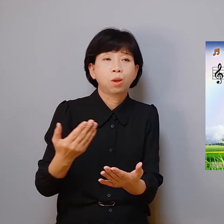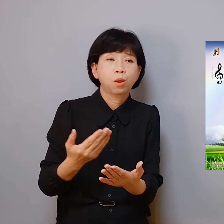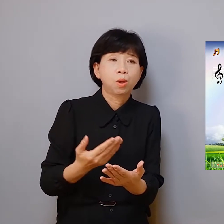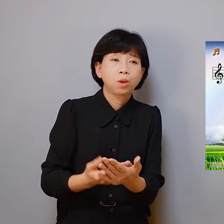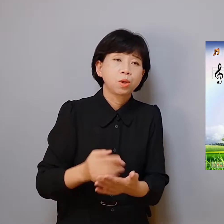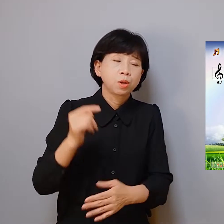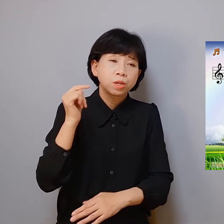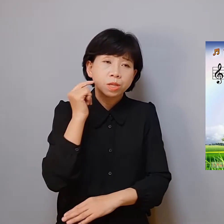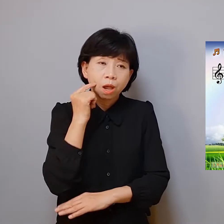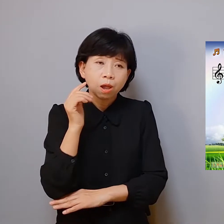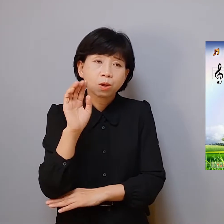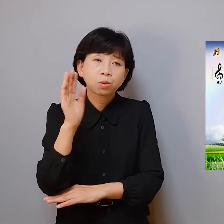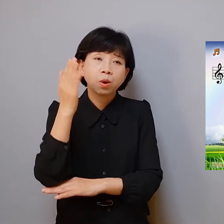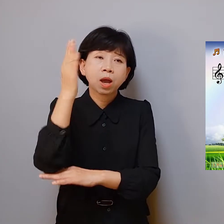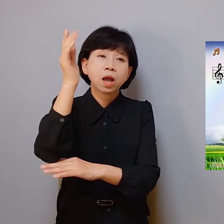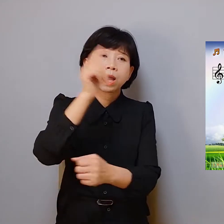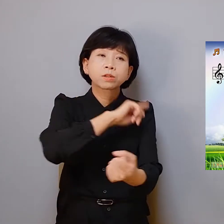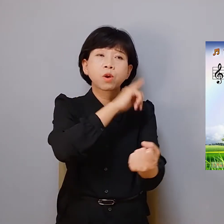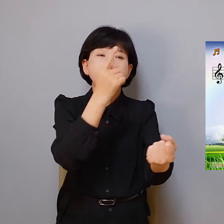하옵소서.